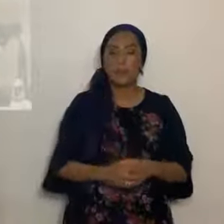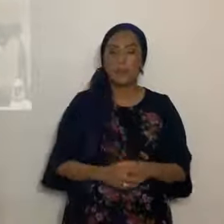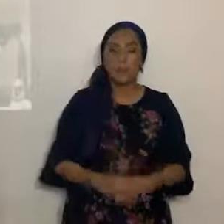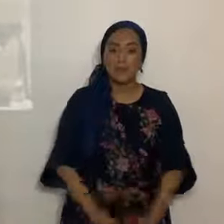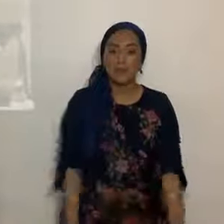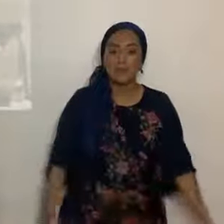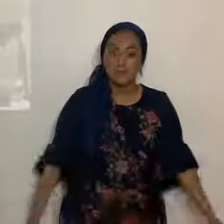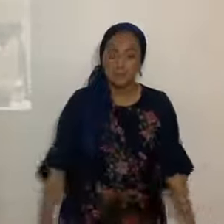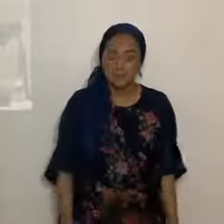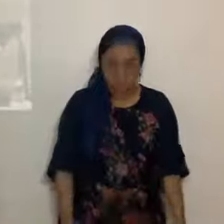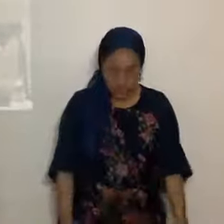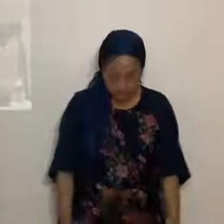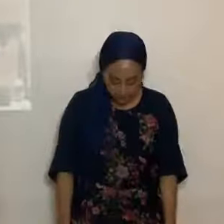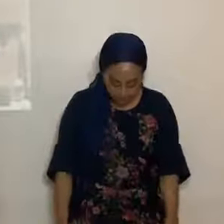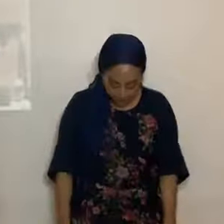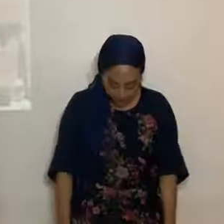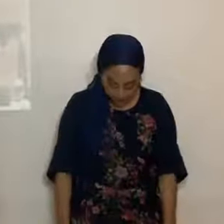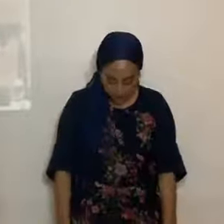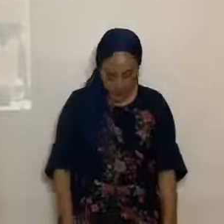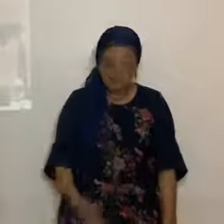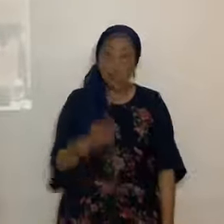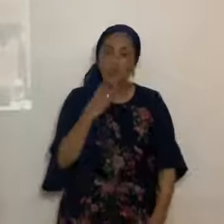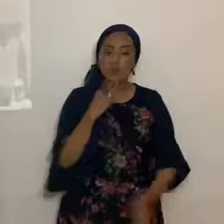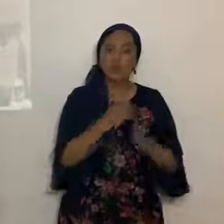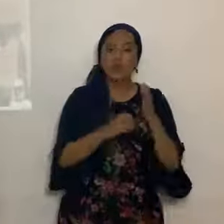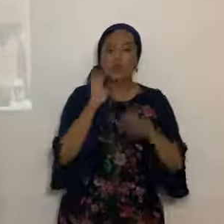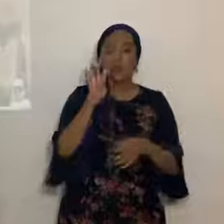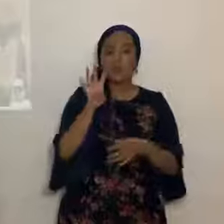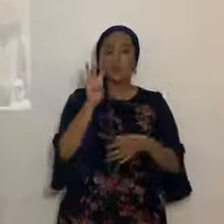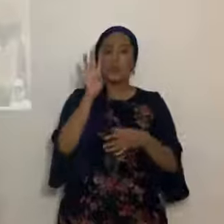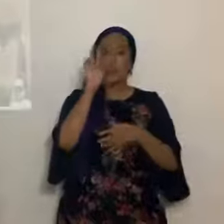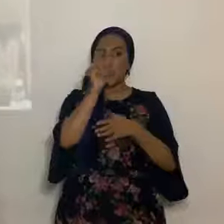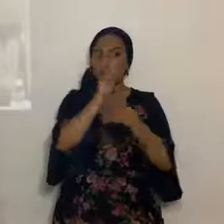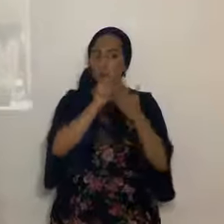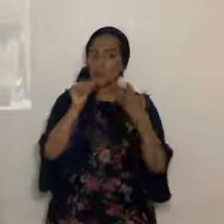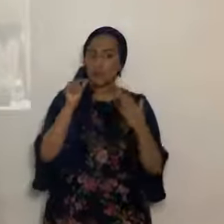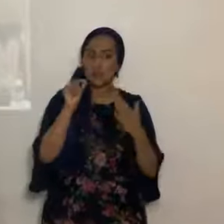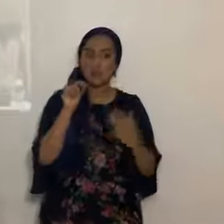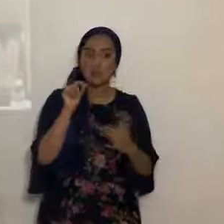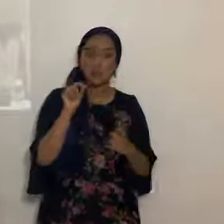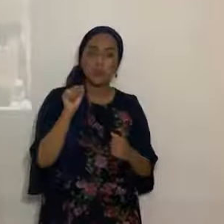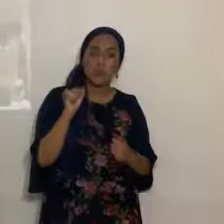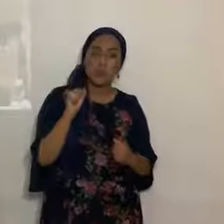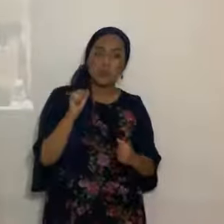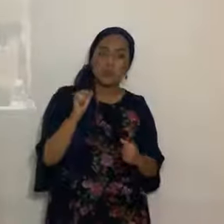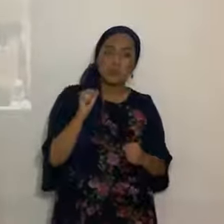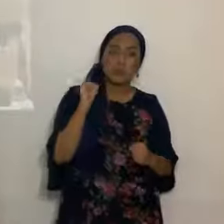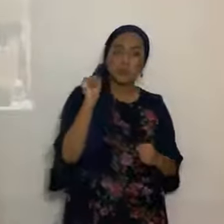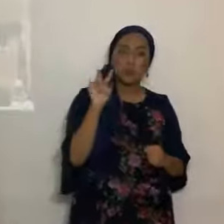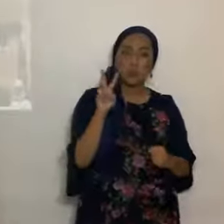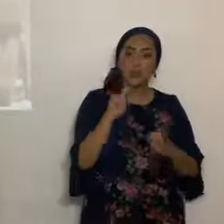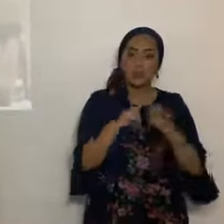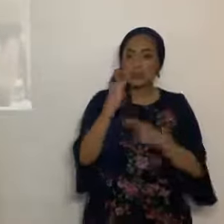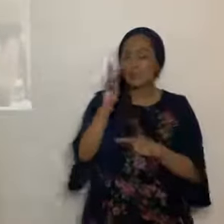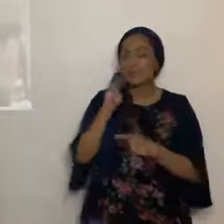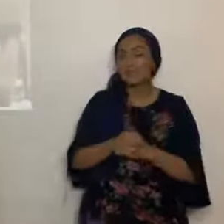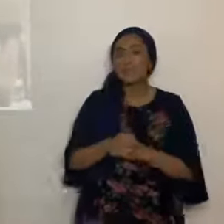Vamos para allá, amados Sajín. Hebreos 4. Y vamos a ver el verso 2 al